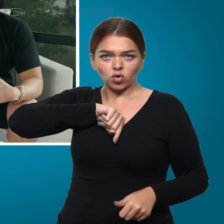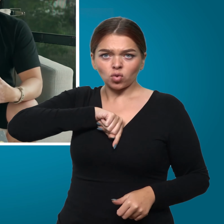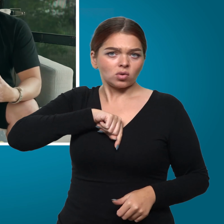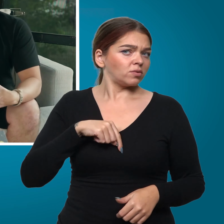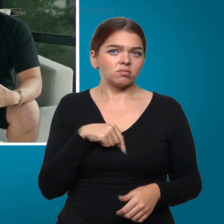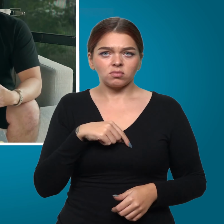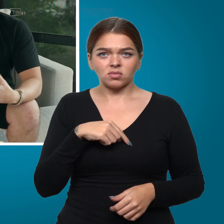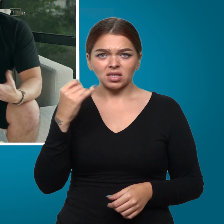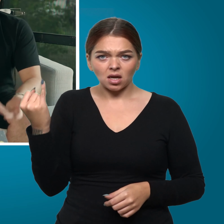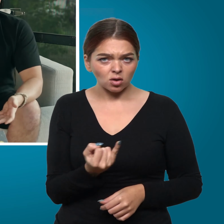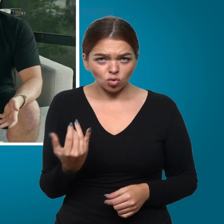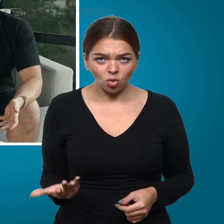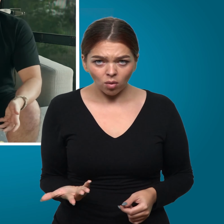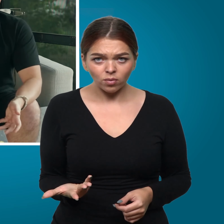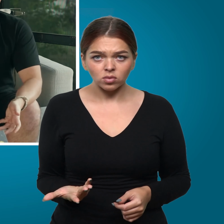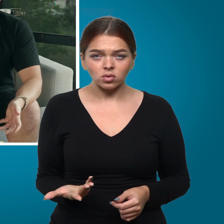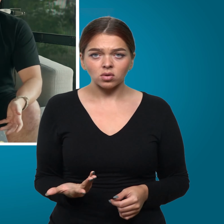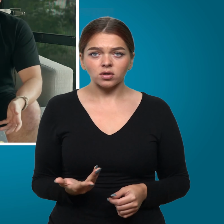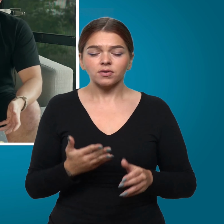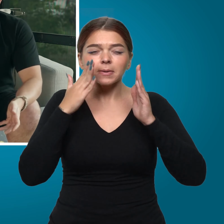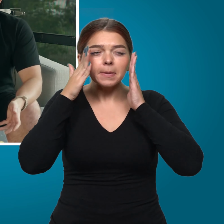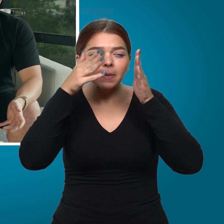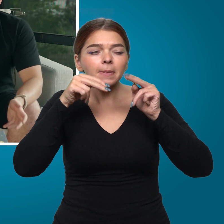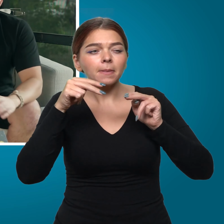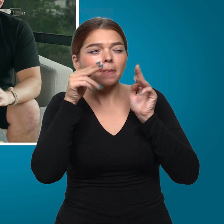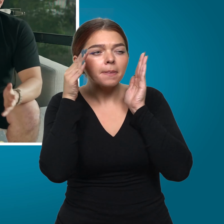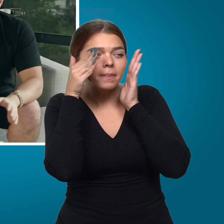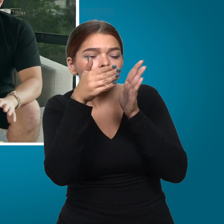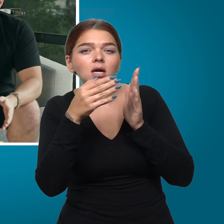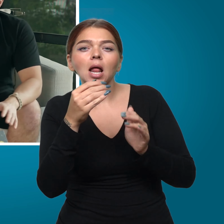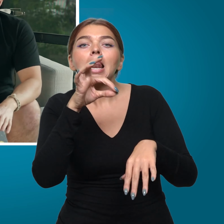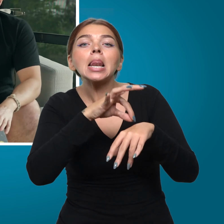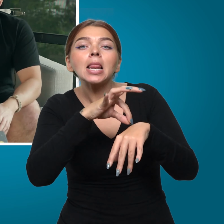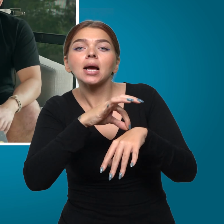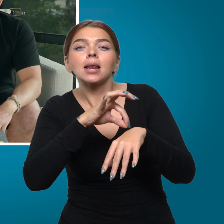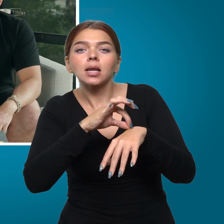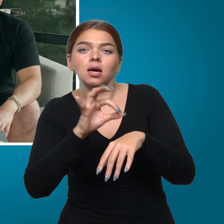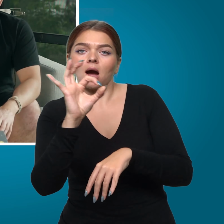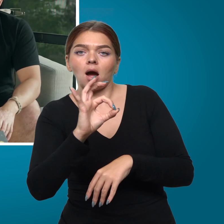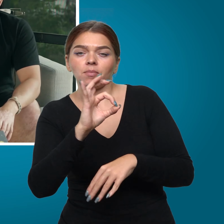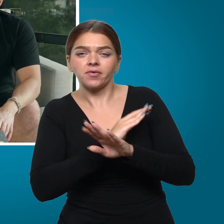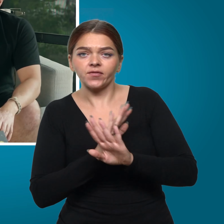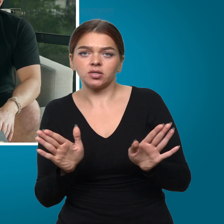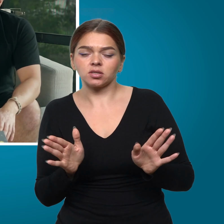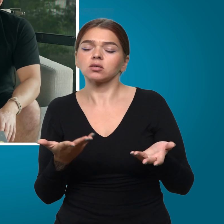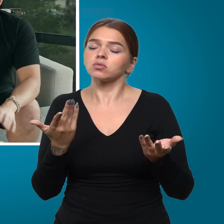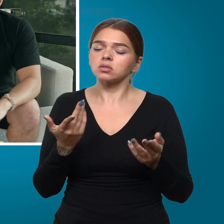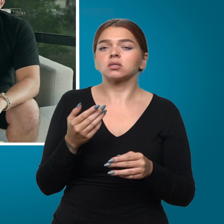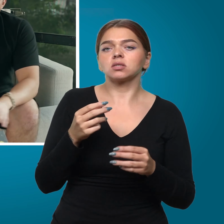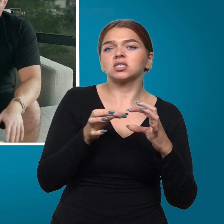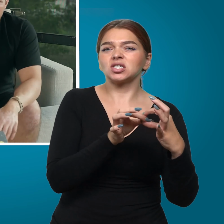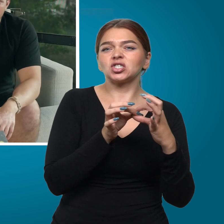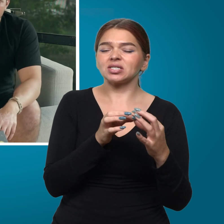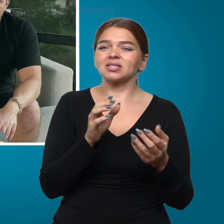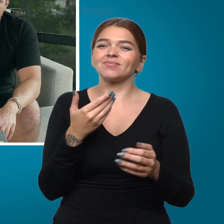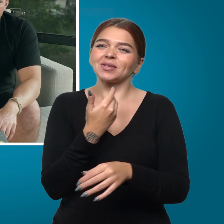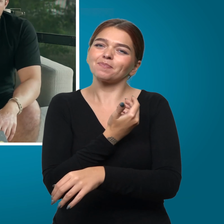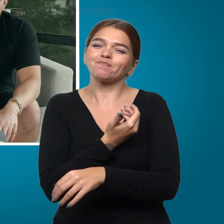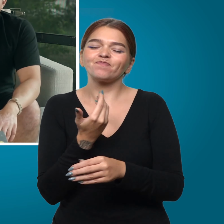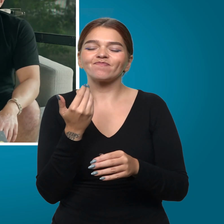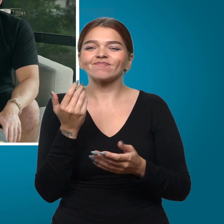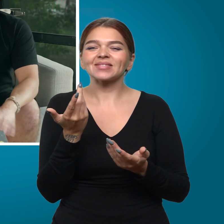mane kaip į vaiką, o ne kaip į kažkokį ligonį visada. Tai tas santykis su tėvais toksai ir būna jisai, kad vis tiek kažkas bus iki galo